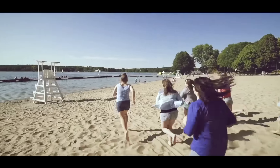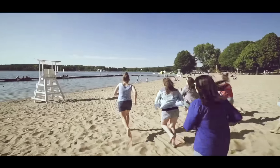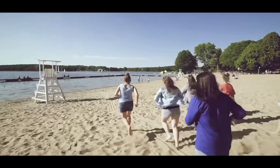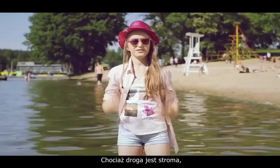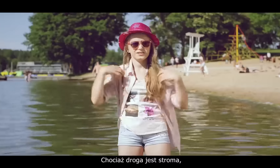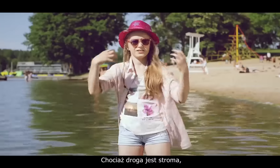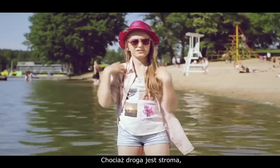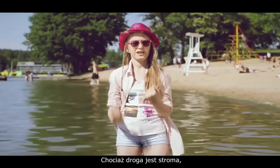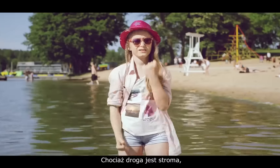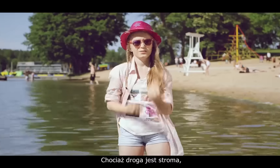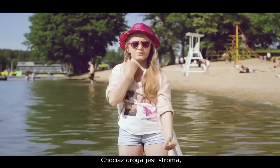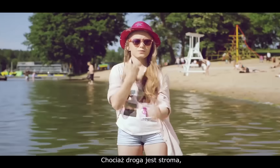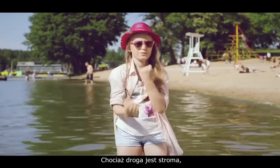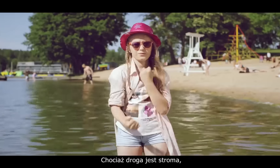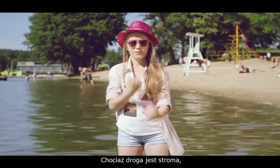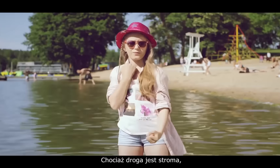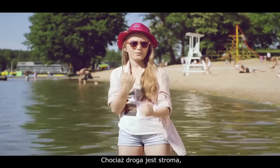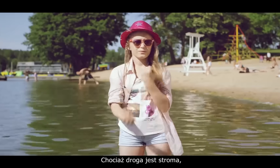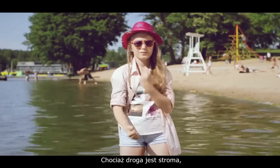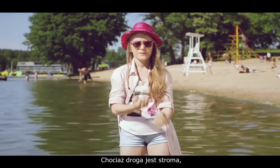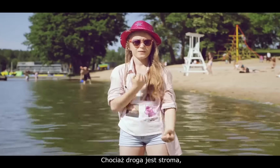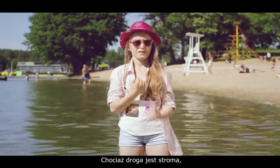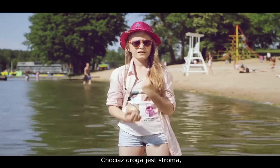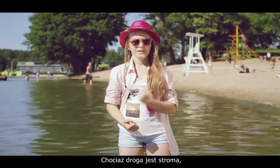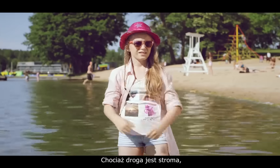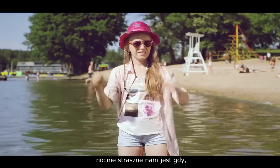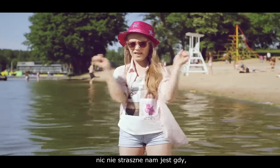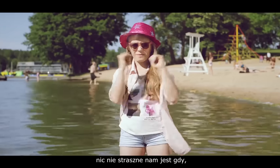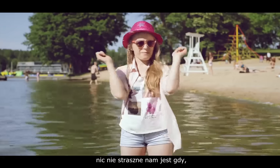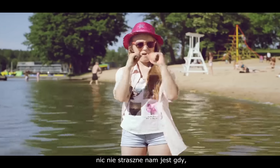Chociaż droga jest stroma, nic nie